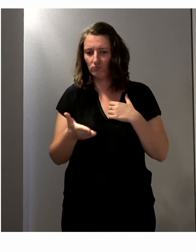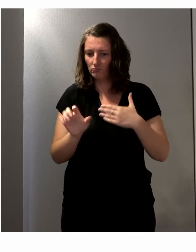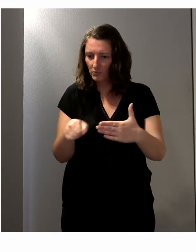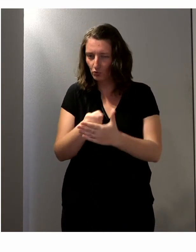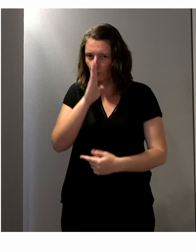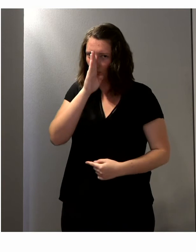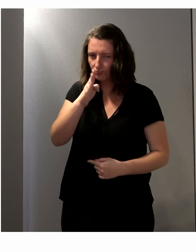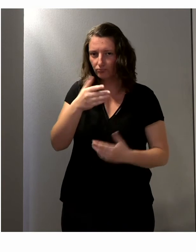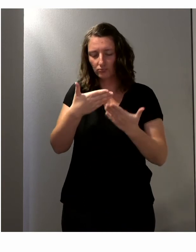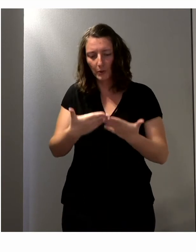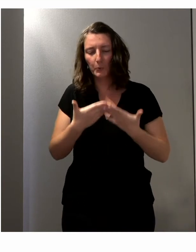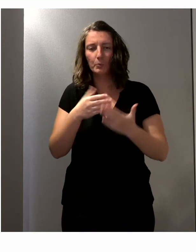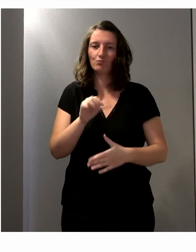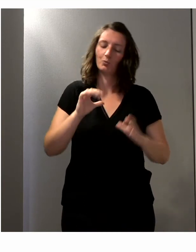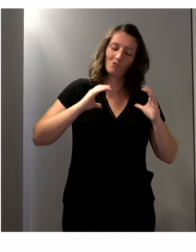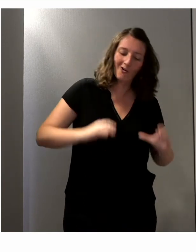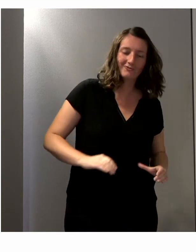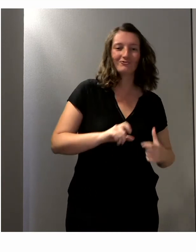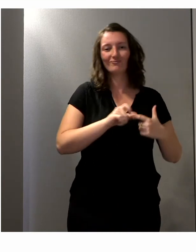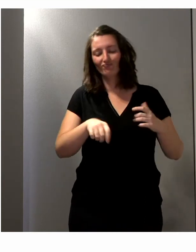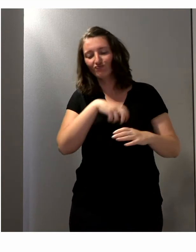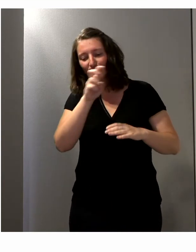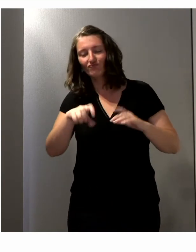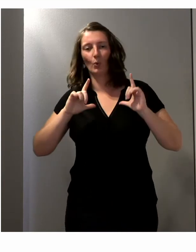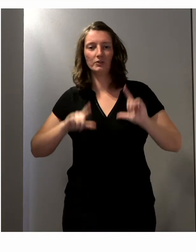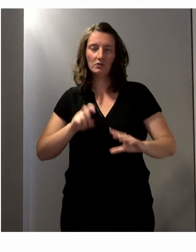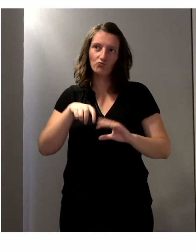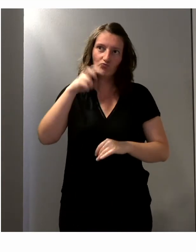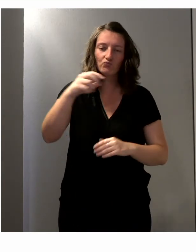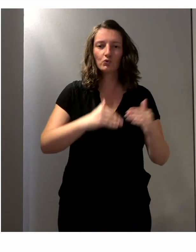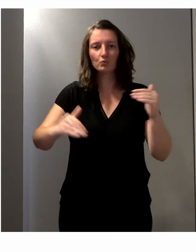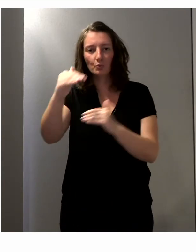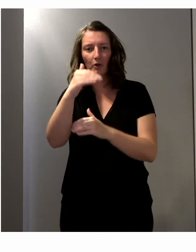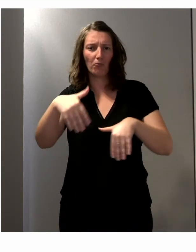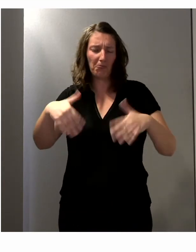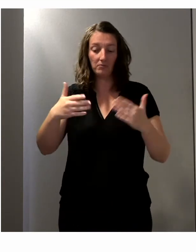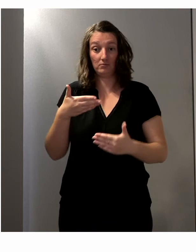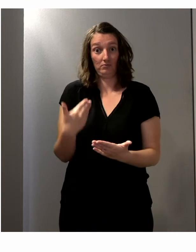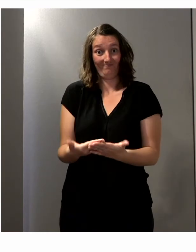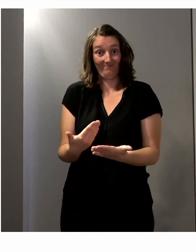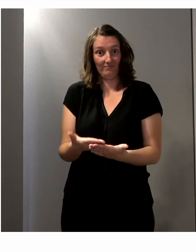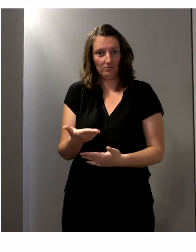d'études, d'abord au collège, puis lycée, puis d'études supérieures. C'est quelque chose qui a été